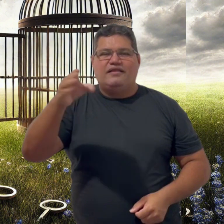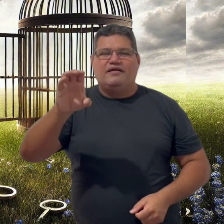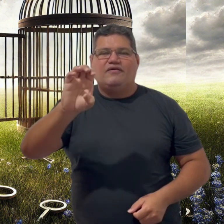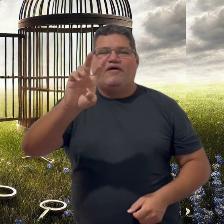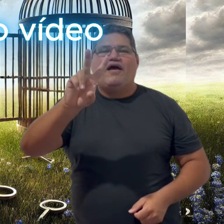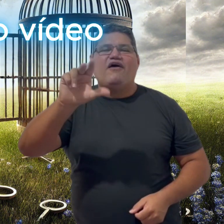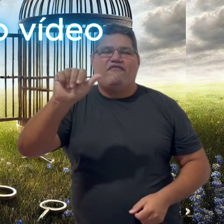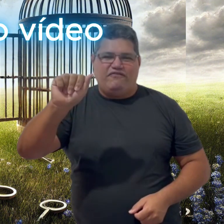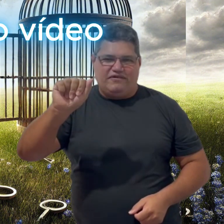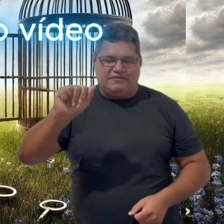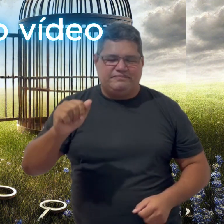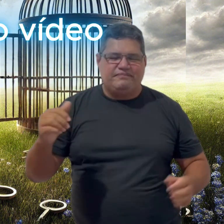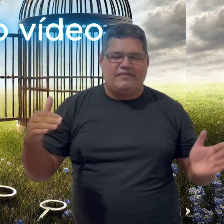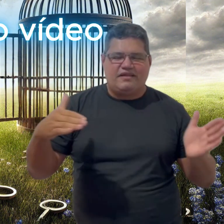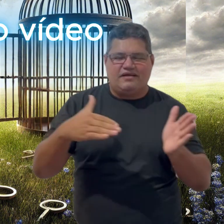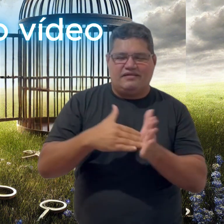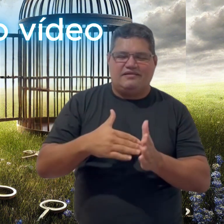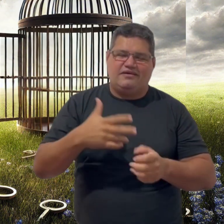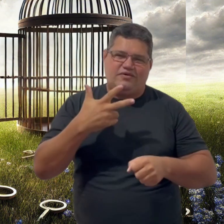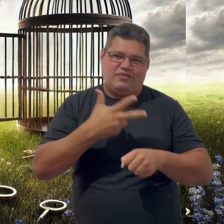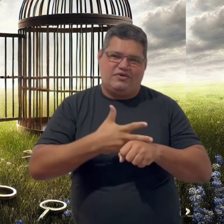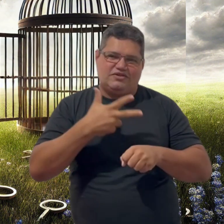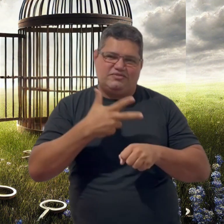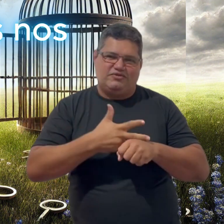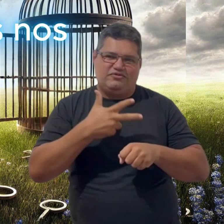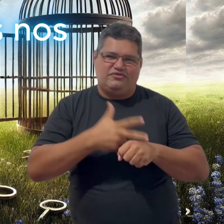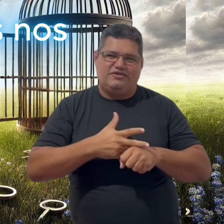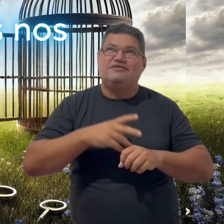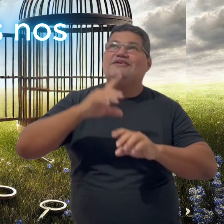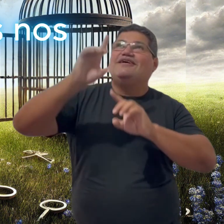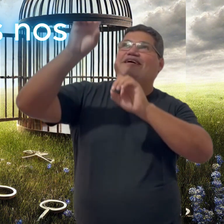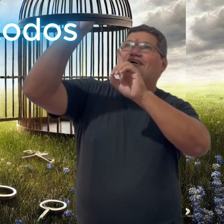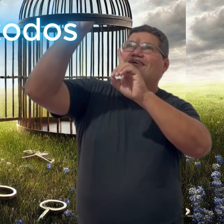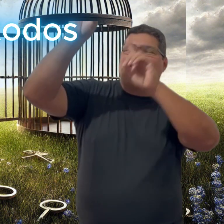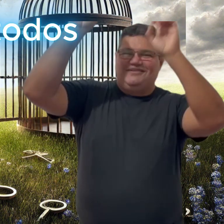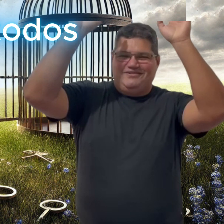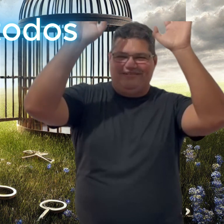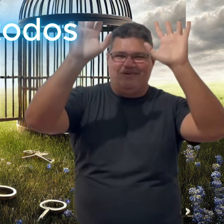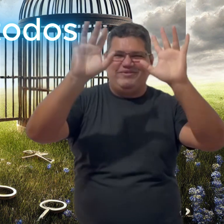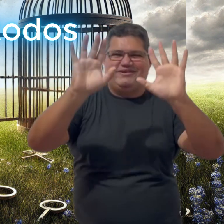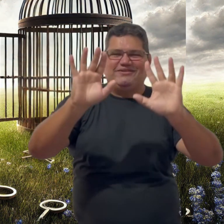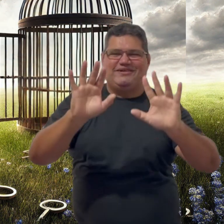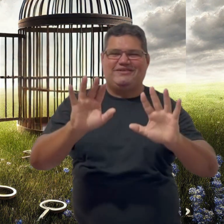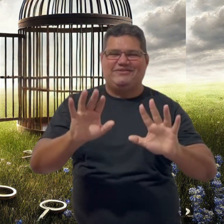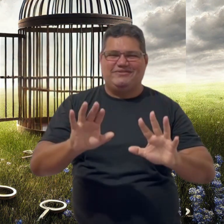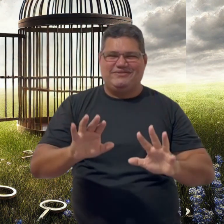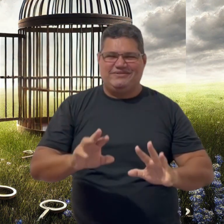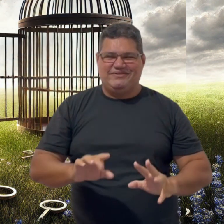Até o próximo vídeo e que Deus nos abençoe a todos.